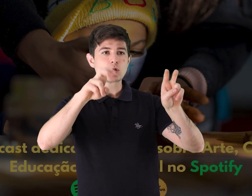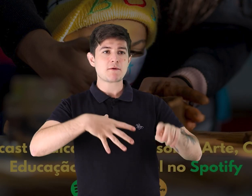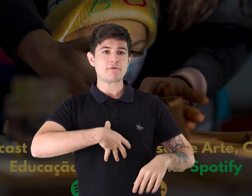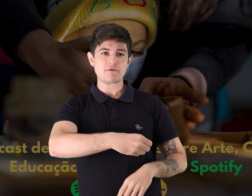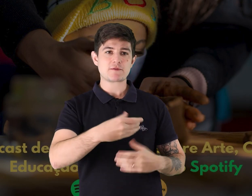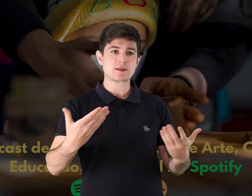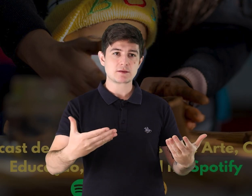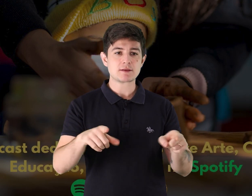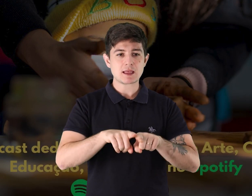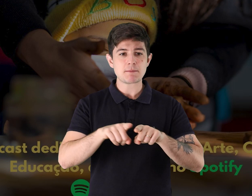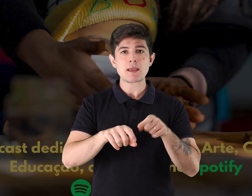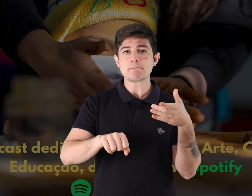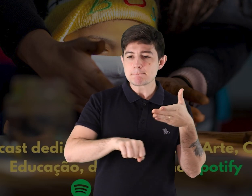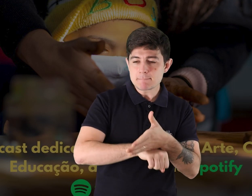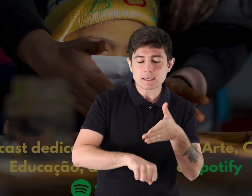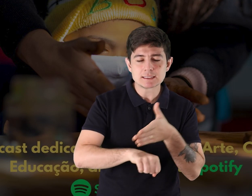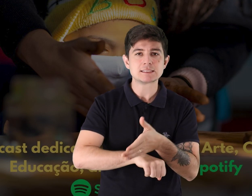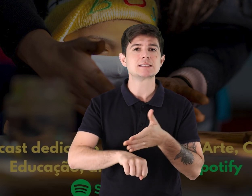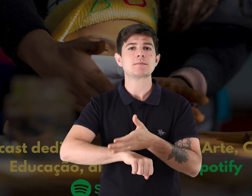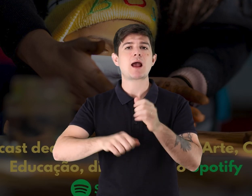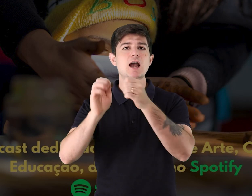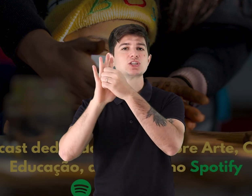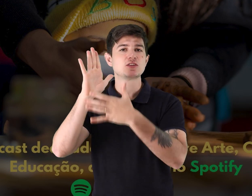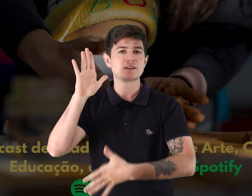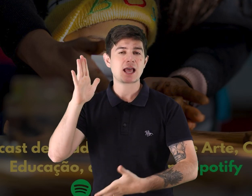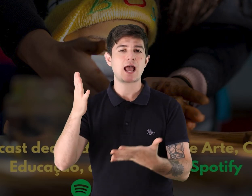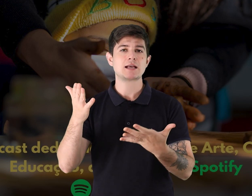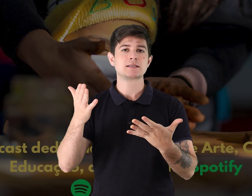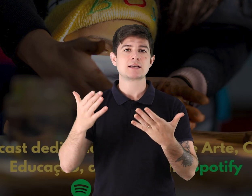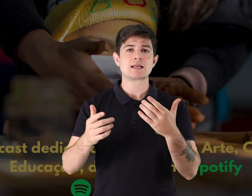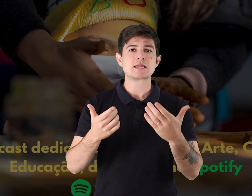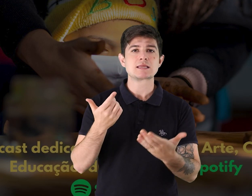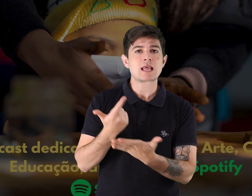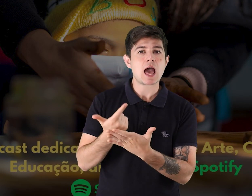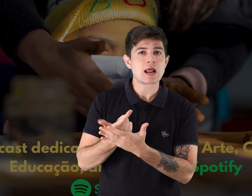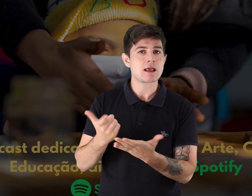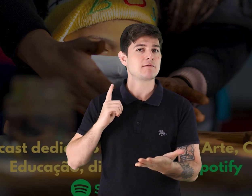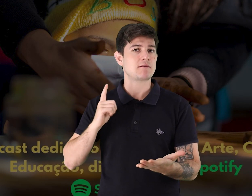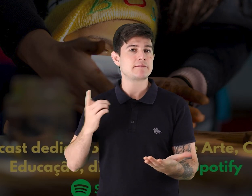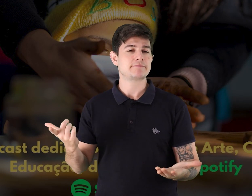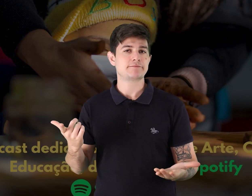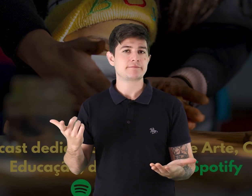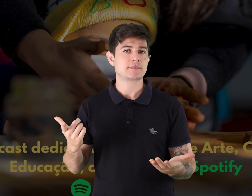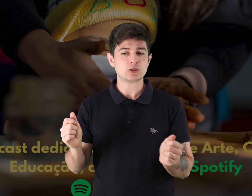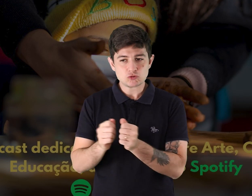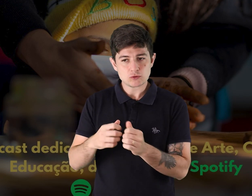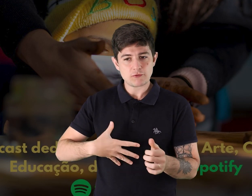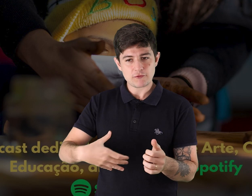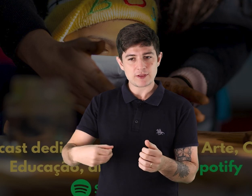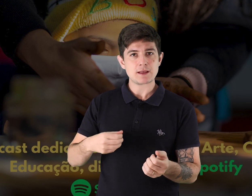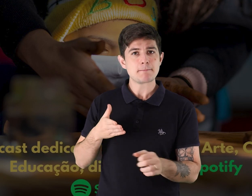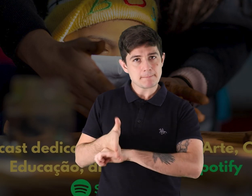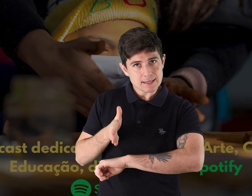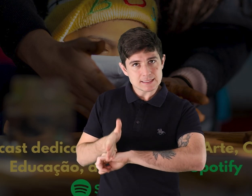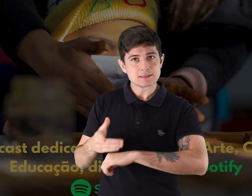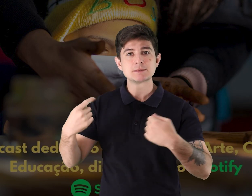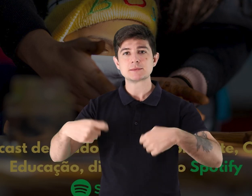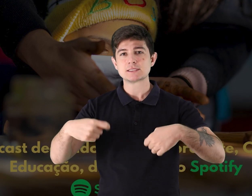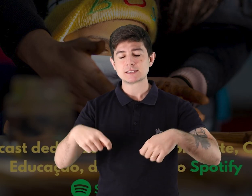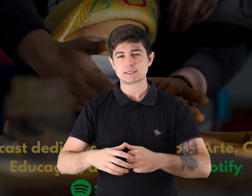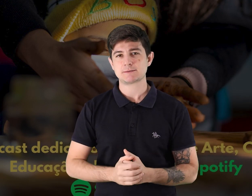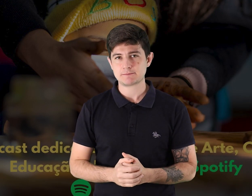reuniões individuais a respeito do seu filho, participem das atividades de tarefa, das